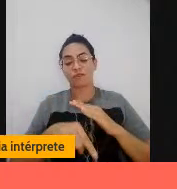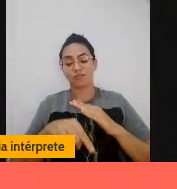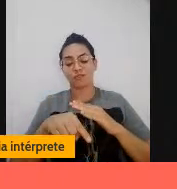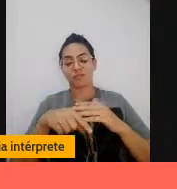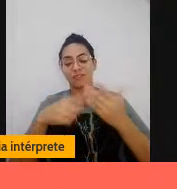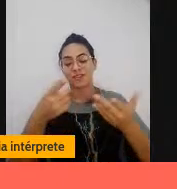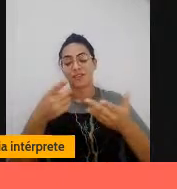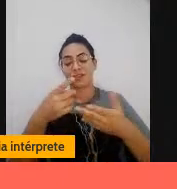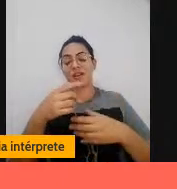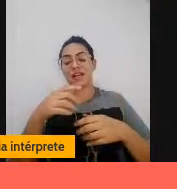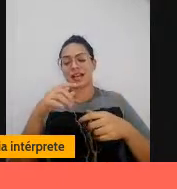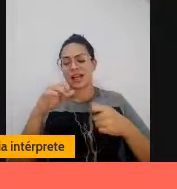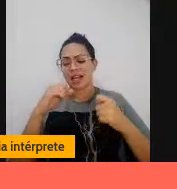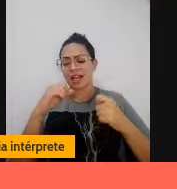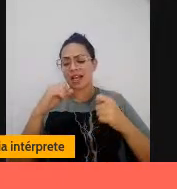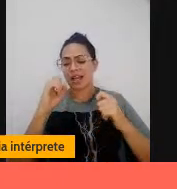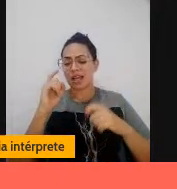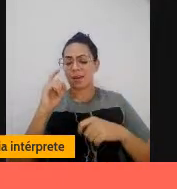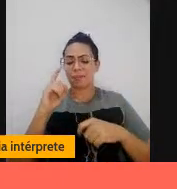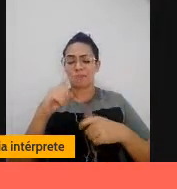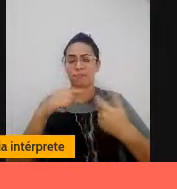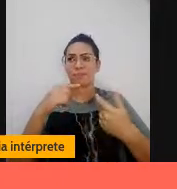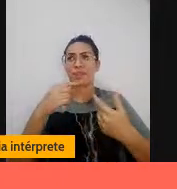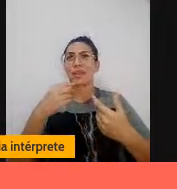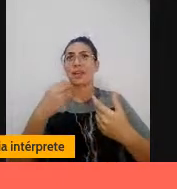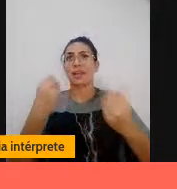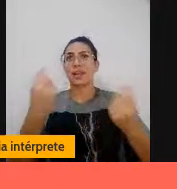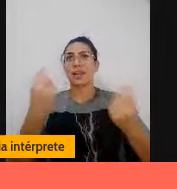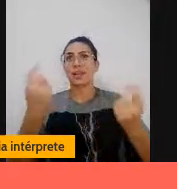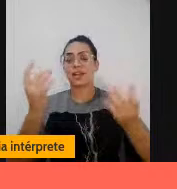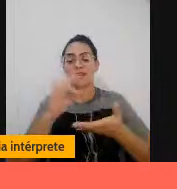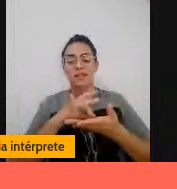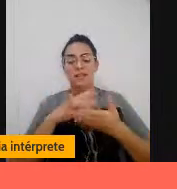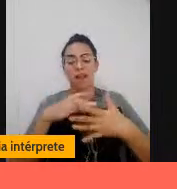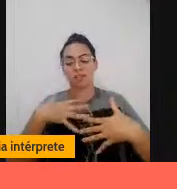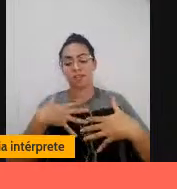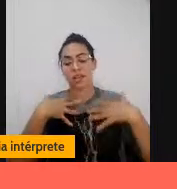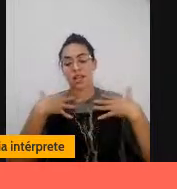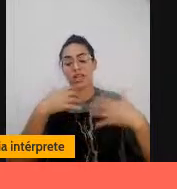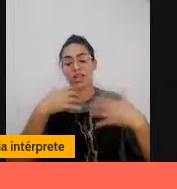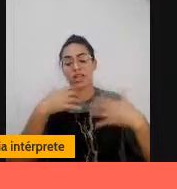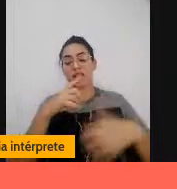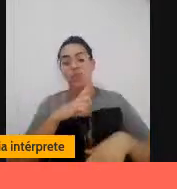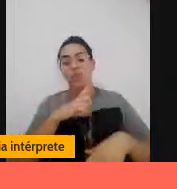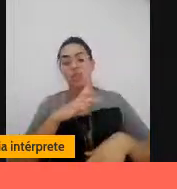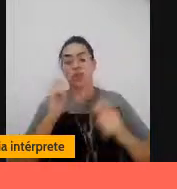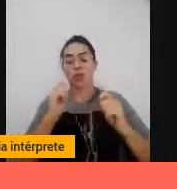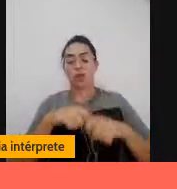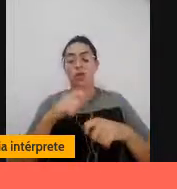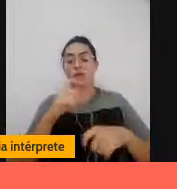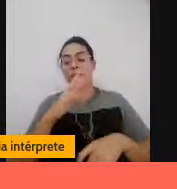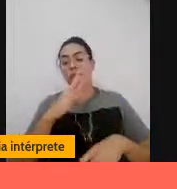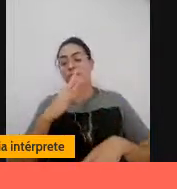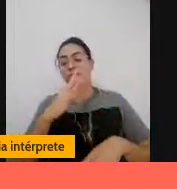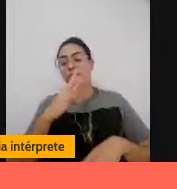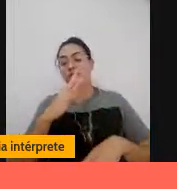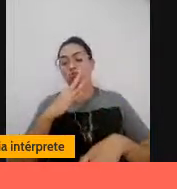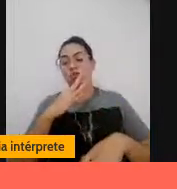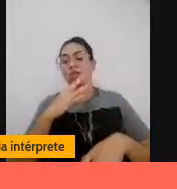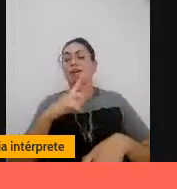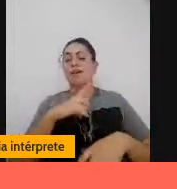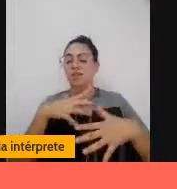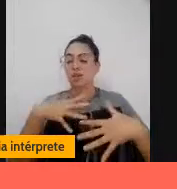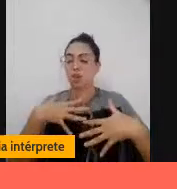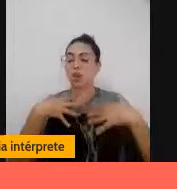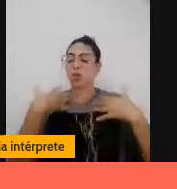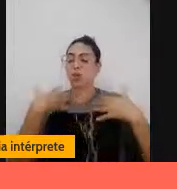fazer valer os nossos projetos com orgulho, conhecer e ter orgulho do projeto dos nossos